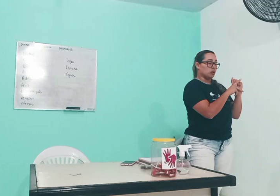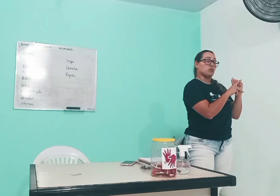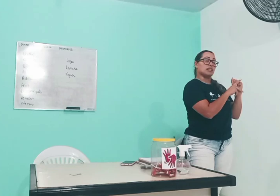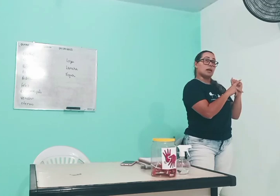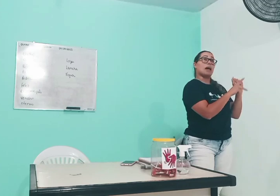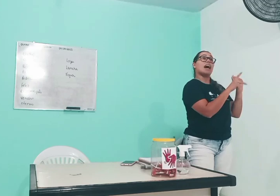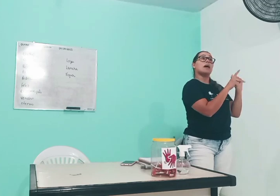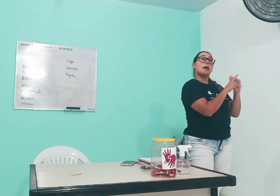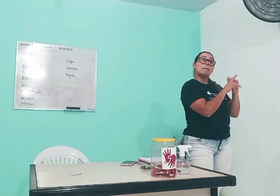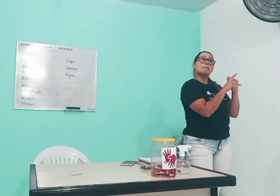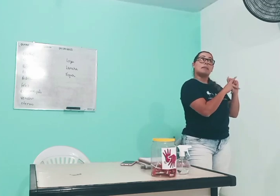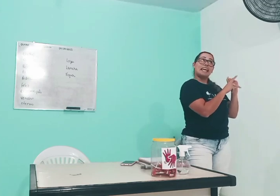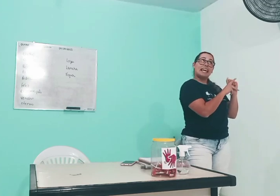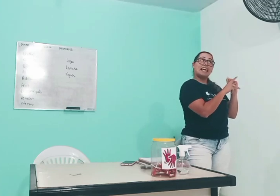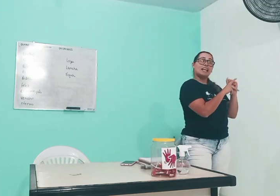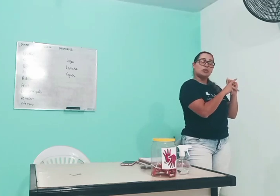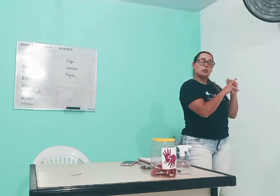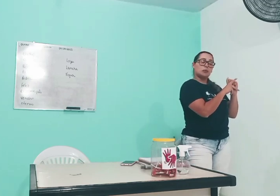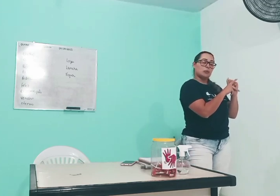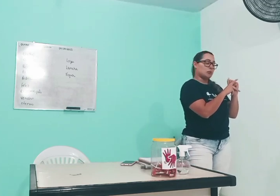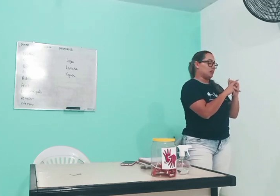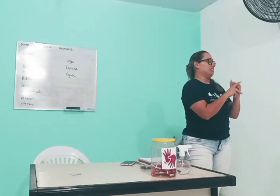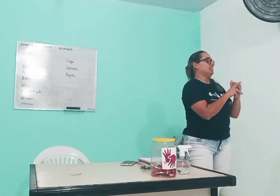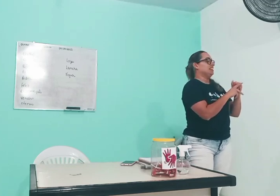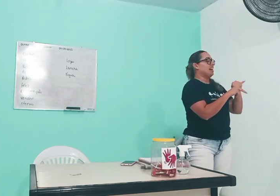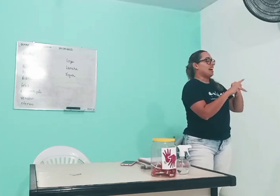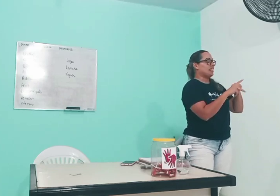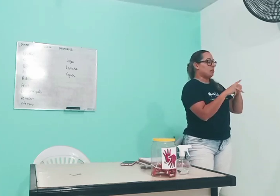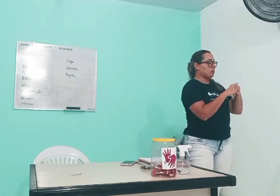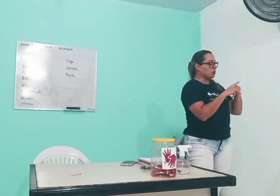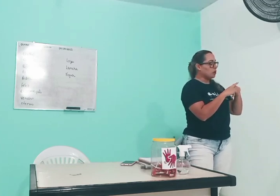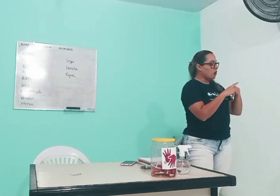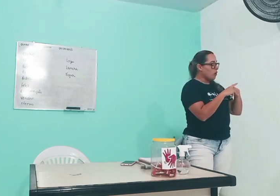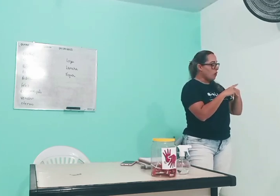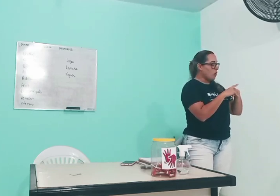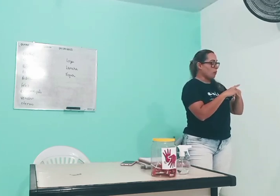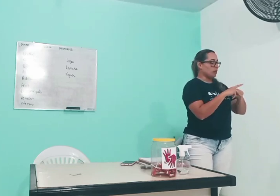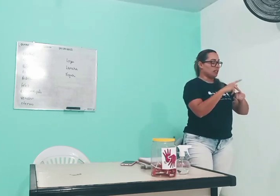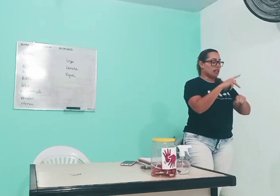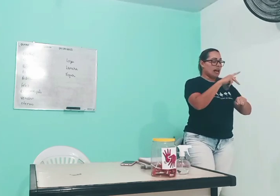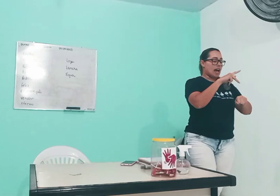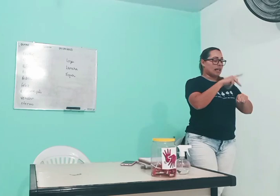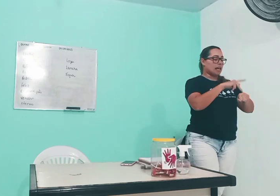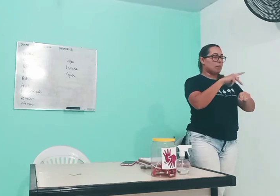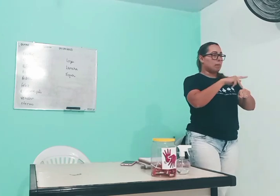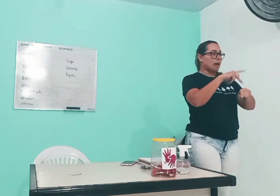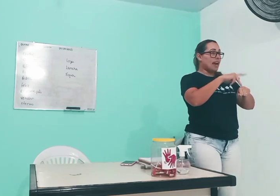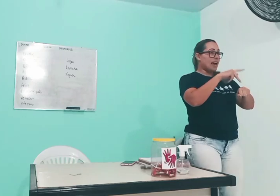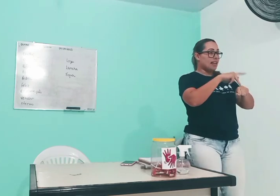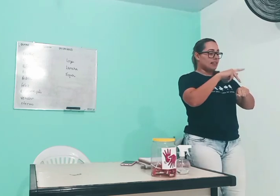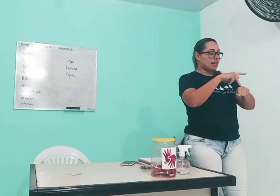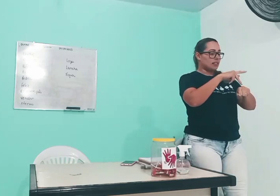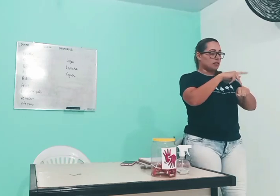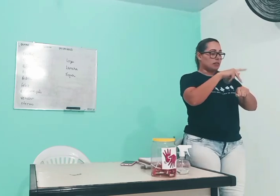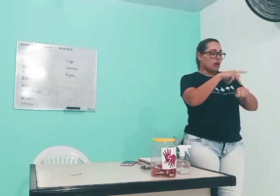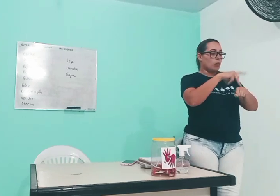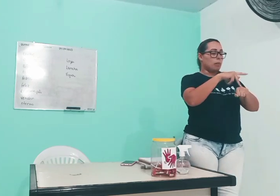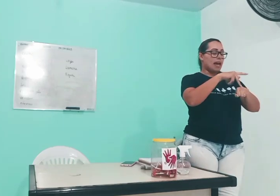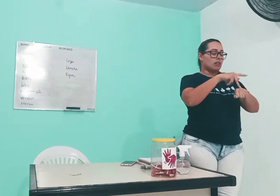você lembrar? Pedro, aqui é pronome, aqui é pedra. Né? O pedra,